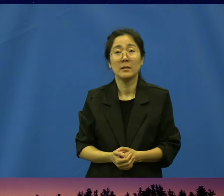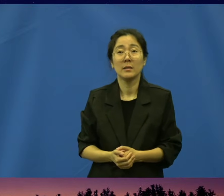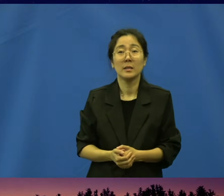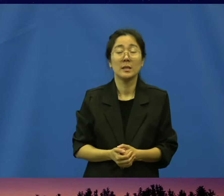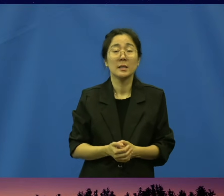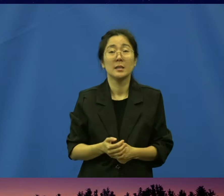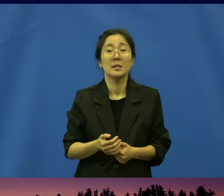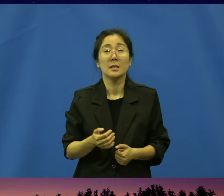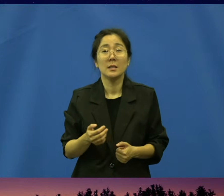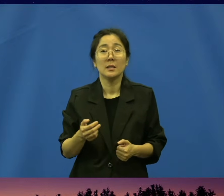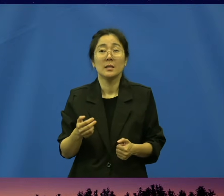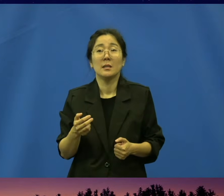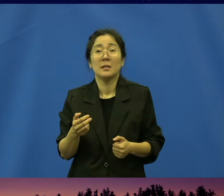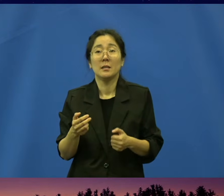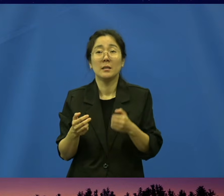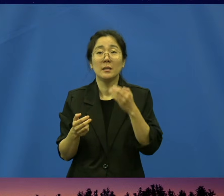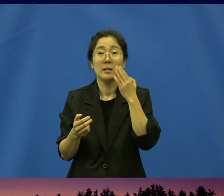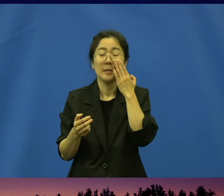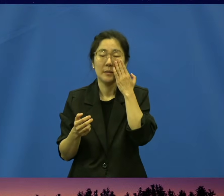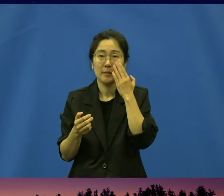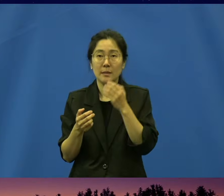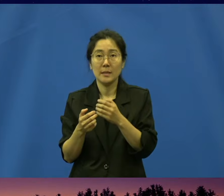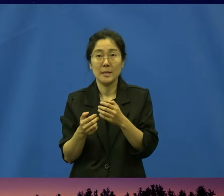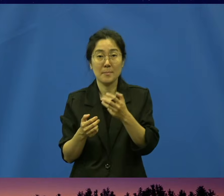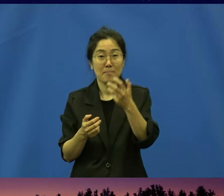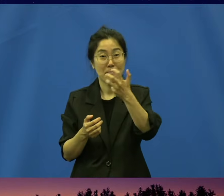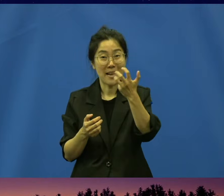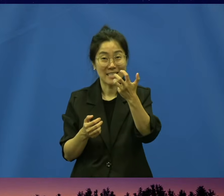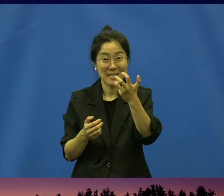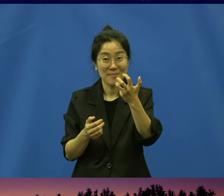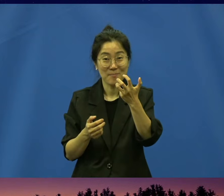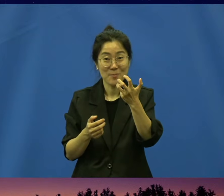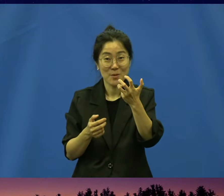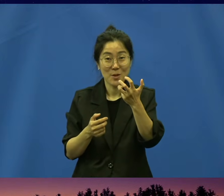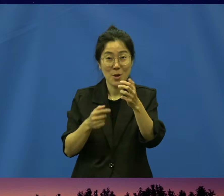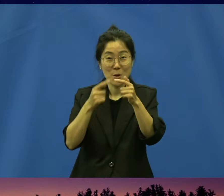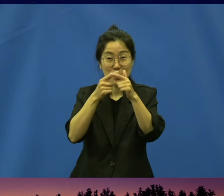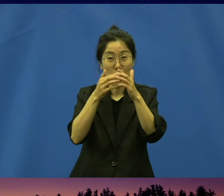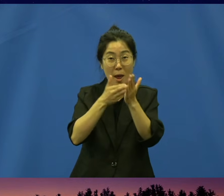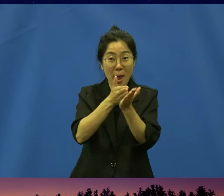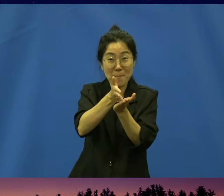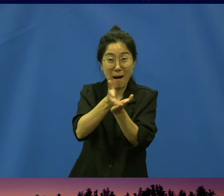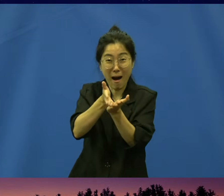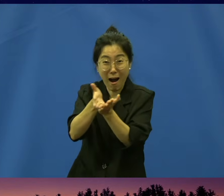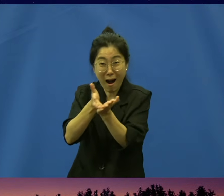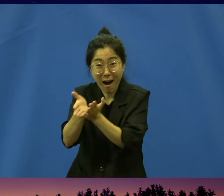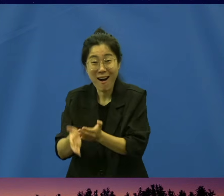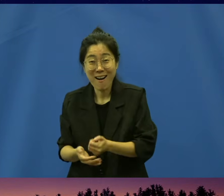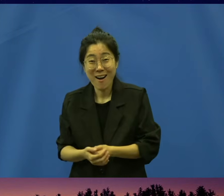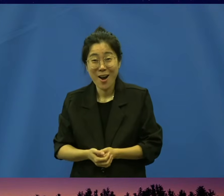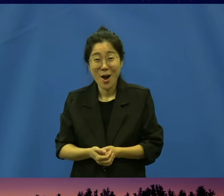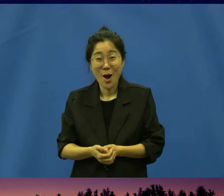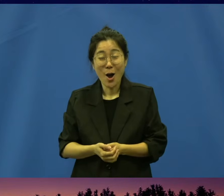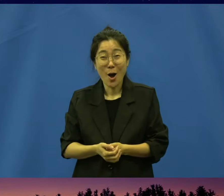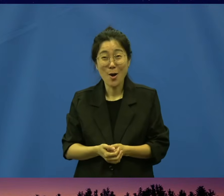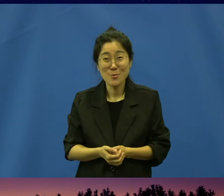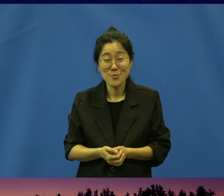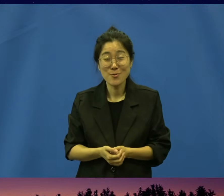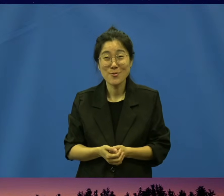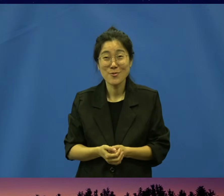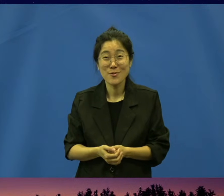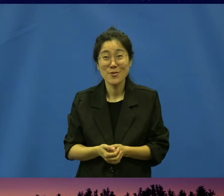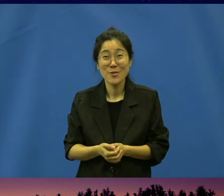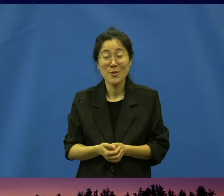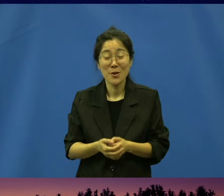(80개) 교회에서 모였지만은 자기 교리 주장 잘 하지 않습니다. 하는 사람들도 있었어요. 그렇지만은 금방 이거